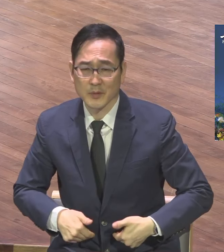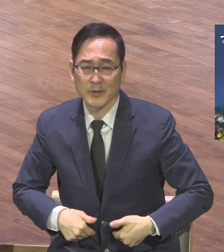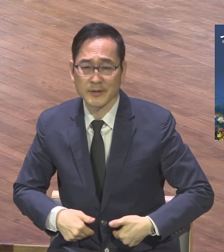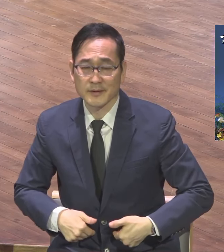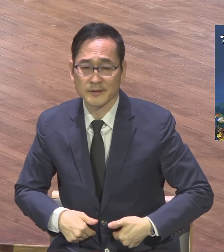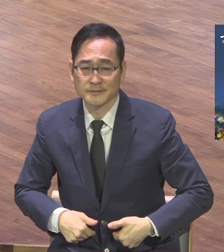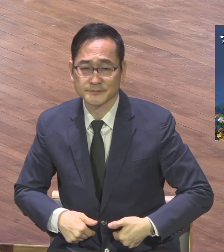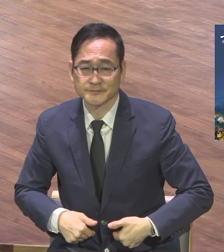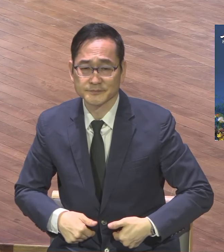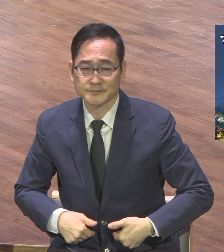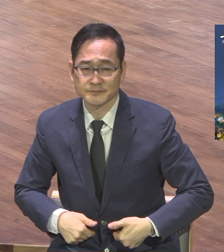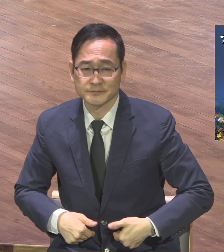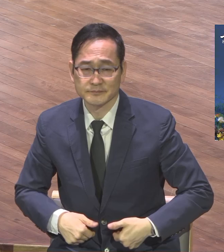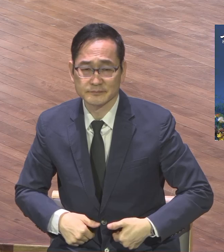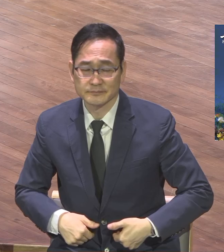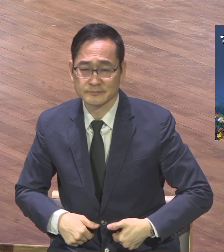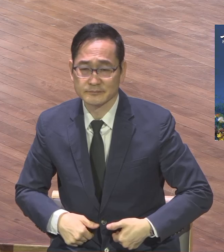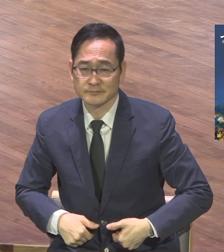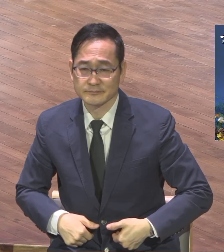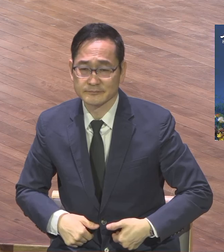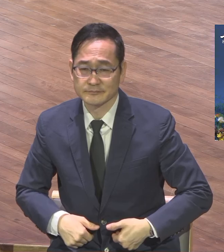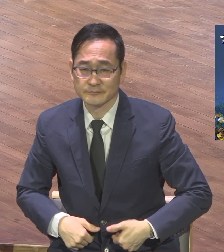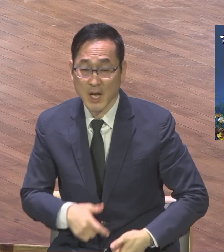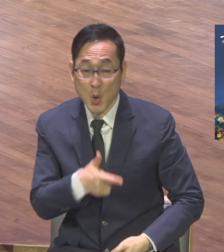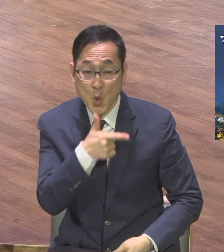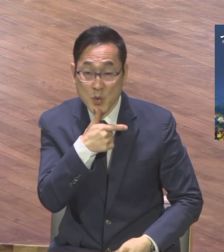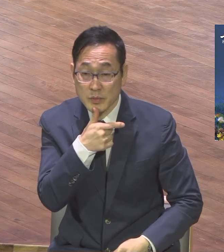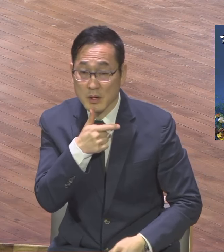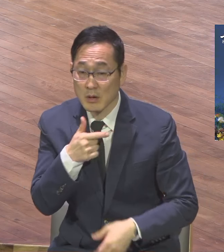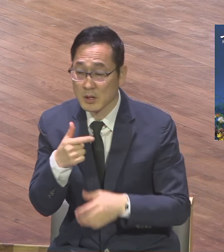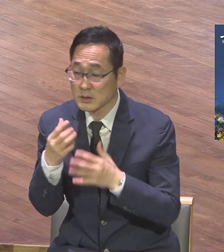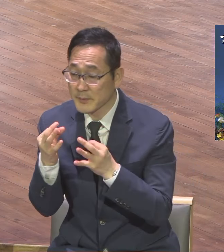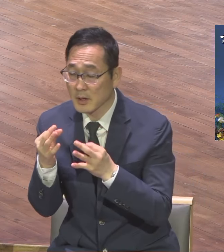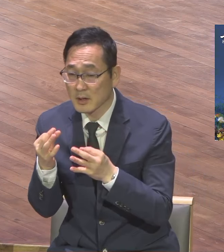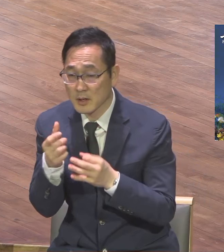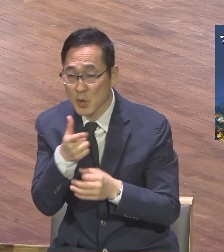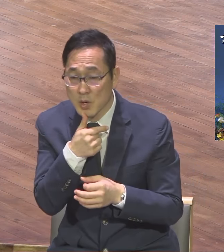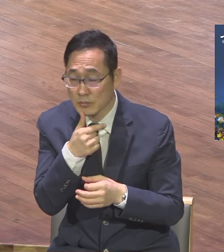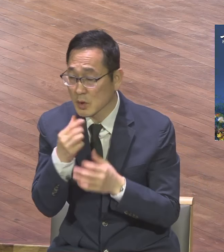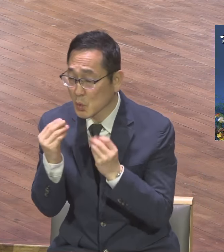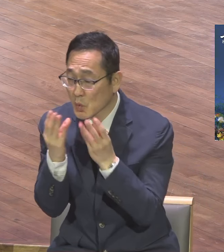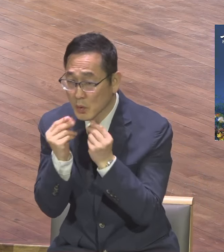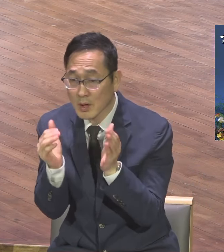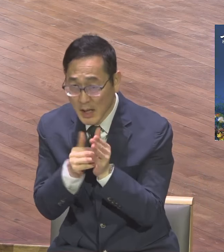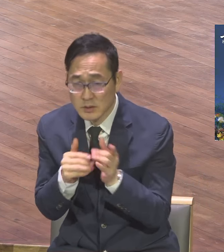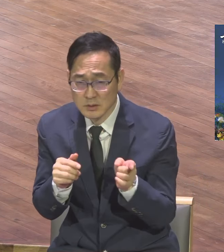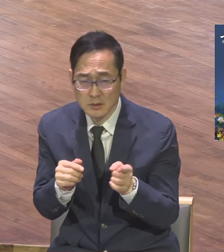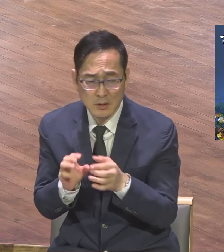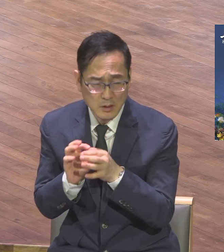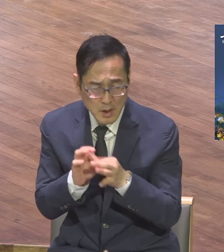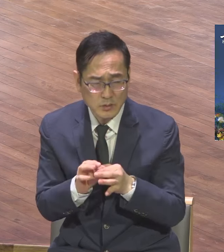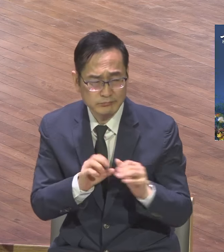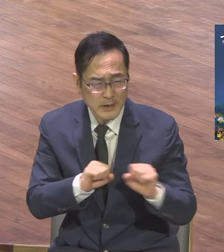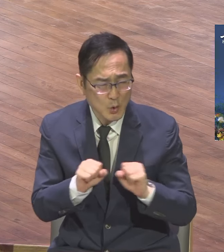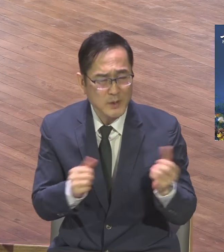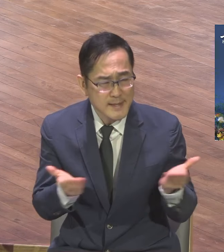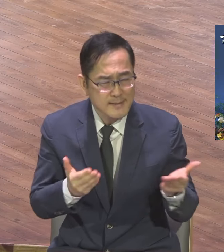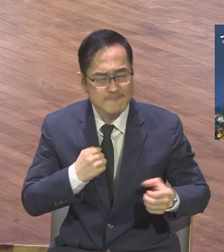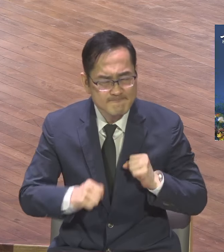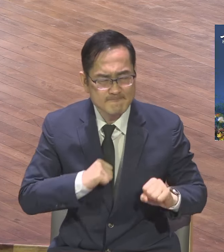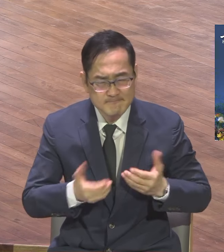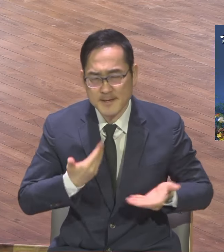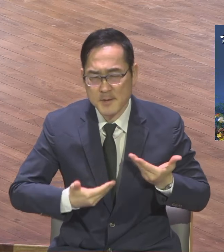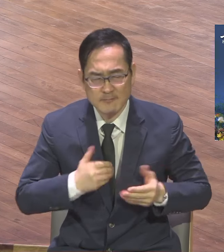계속해서 그래야 내가 변화되더라고. 말씀이 내 속에 들어가서 가인 뿌리 체질화되고